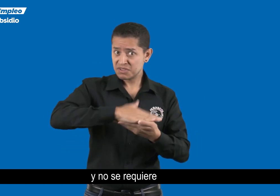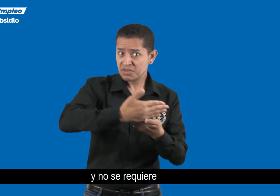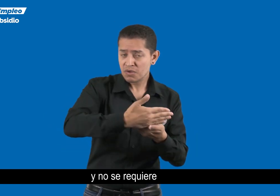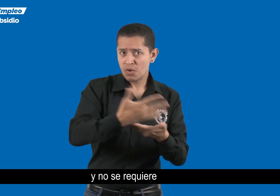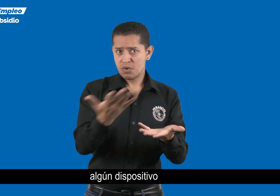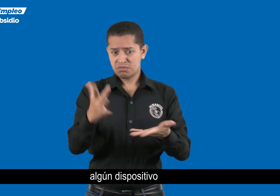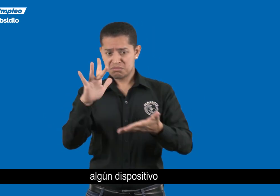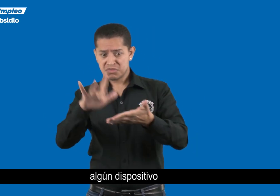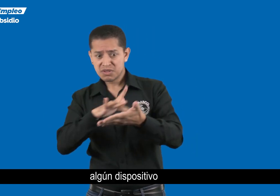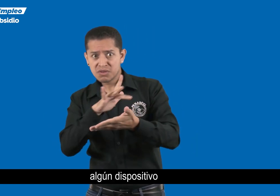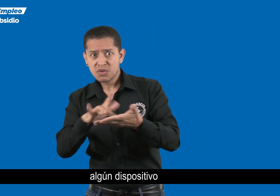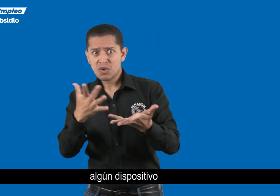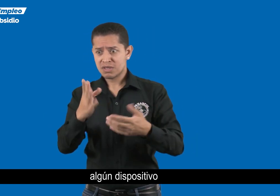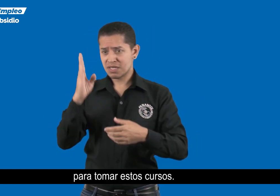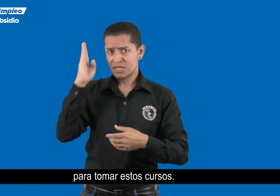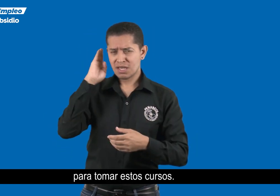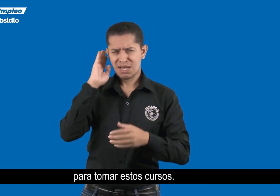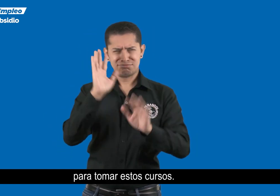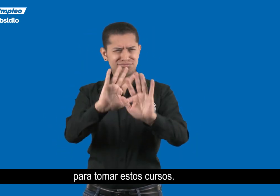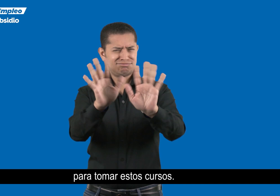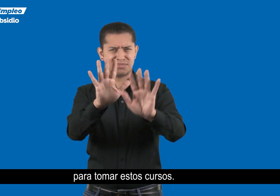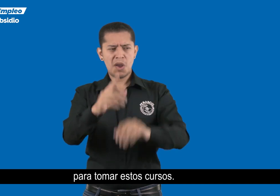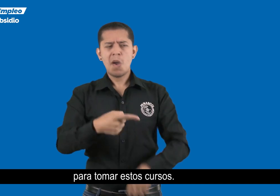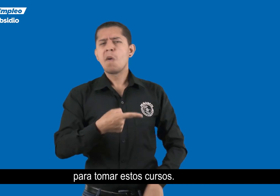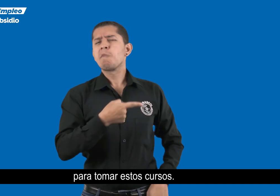algún dispositivo para tomar estos cursos.